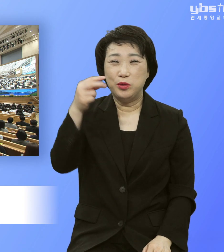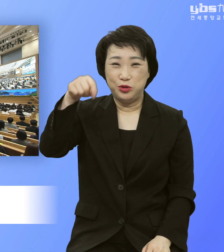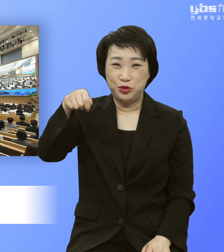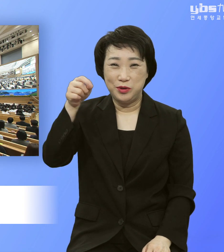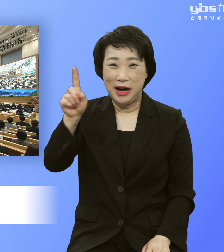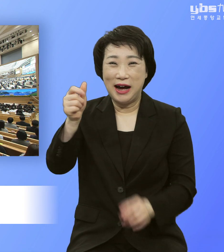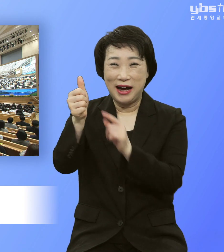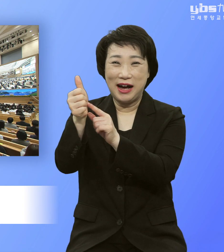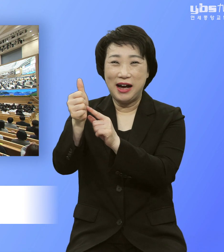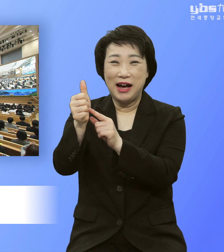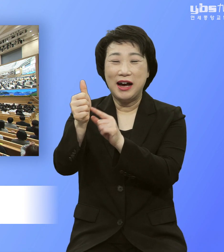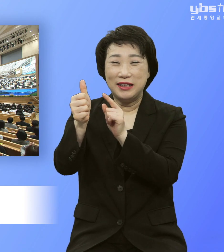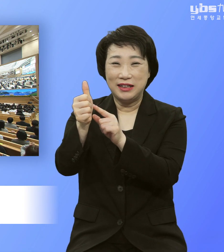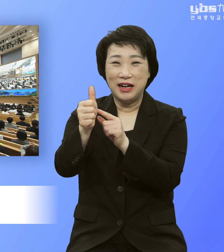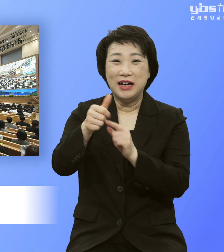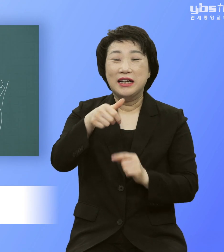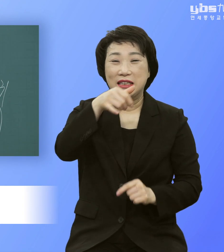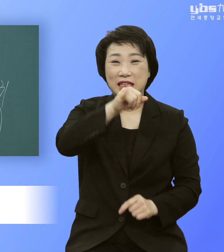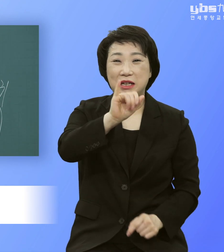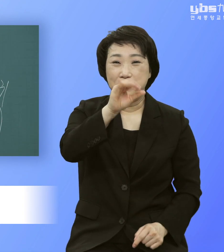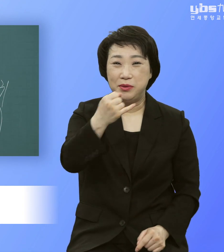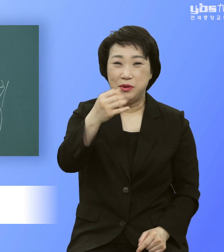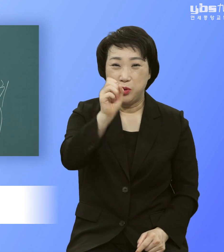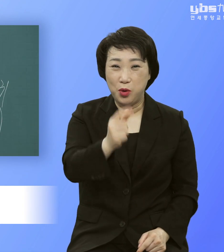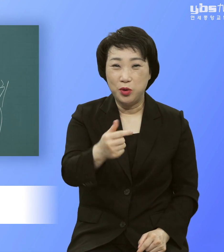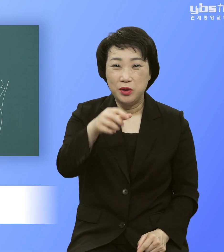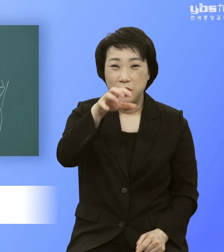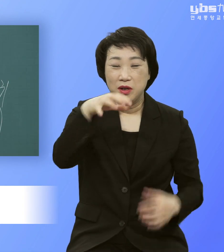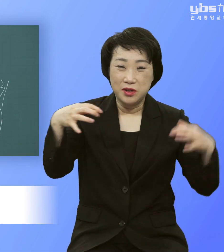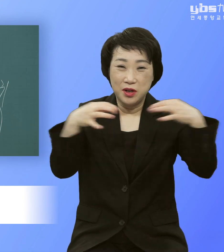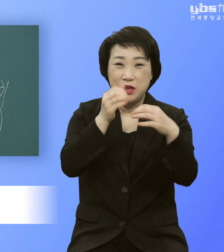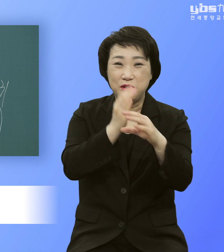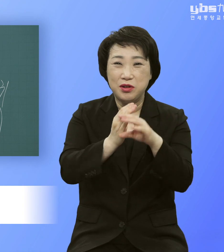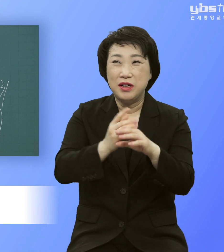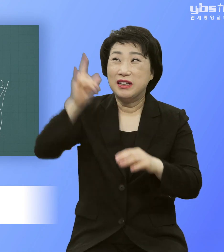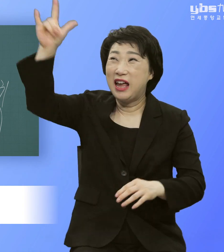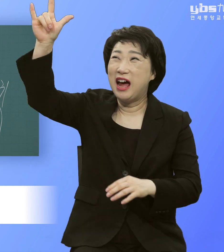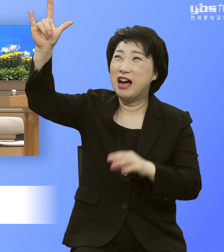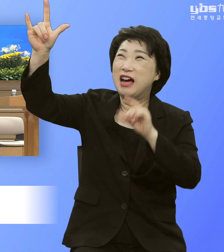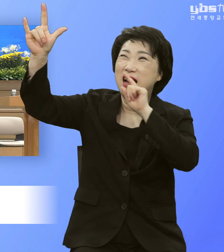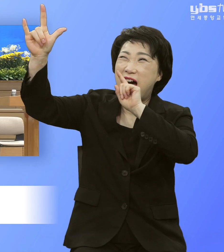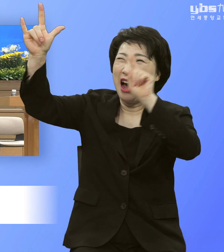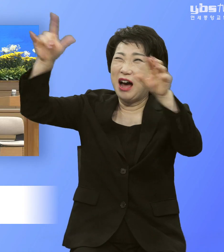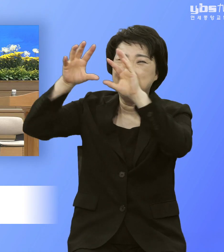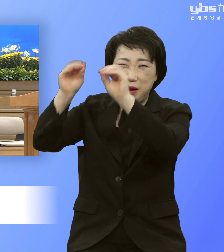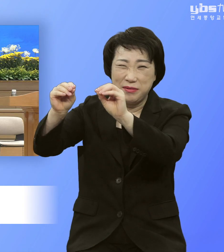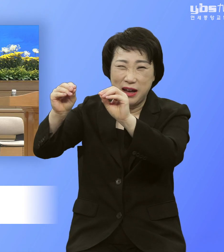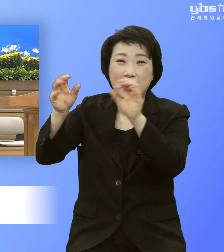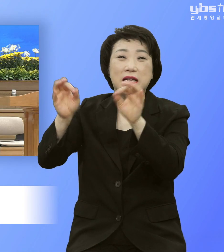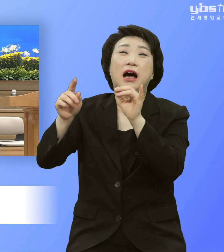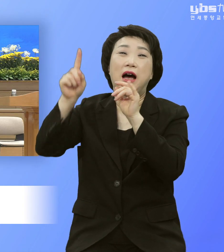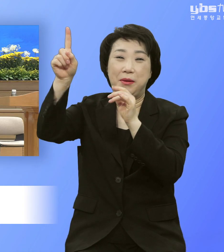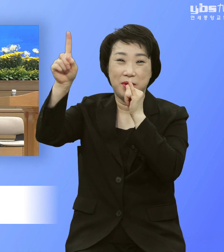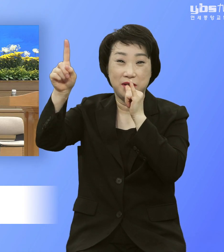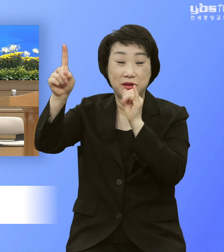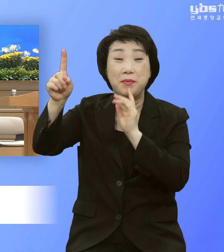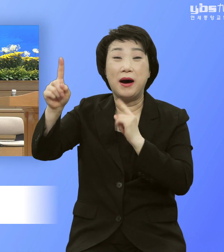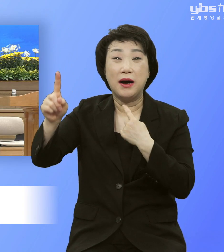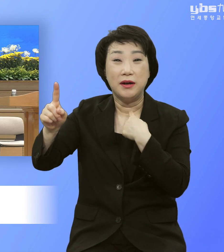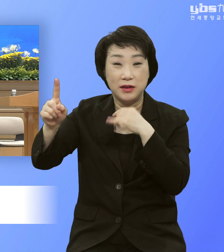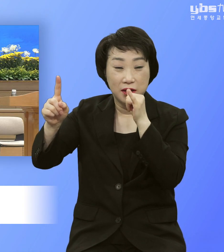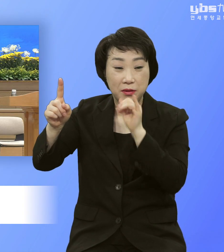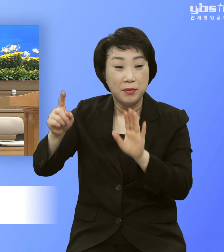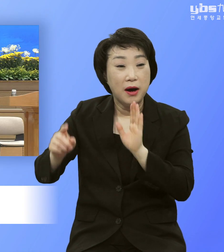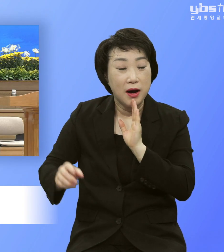전투에서 태양아 머물러라 할 때 딱 머물러서 그때 잠깐 서 있었어. 하나님만이 돌아가는